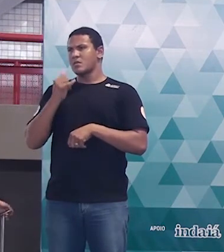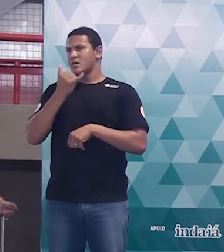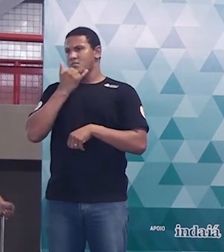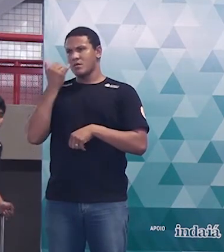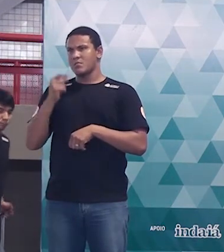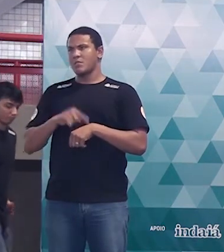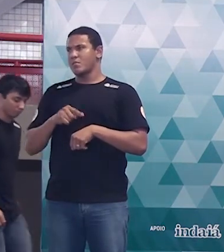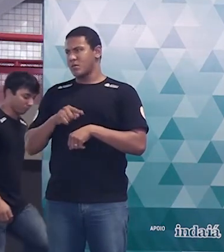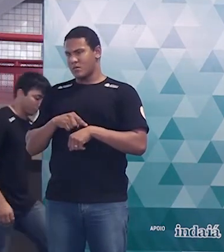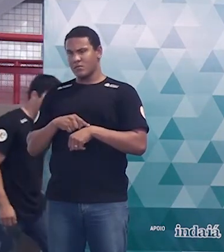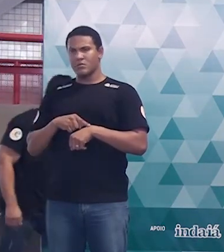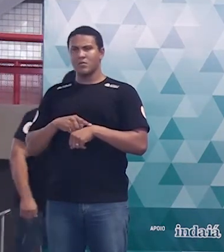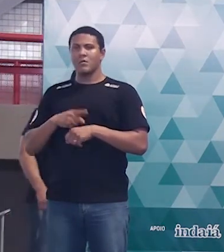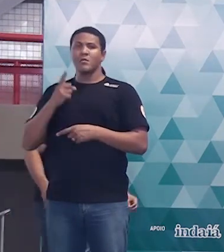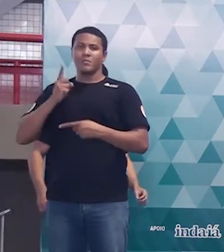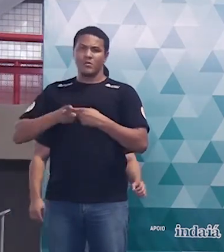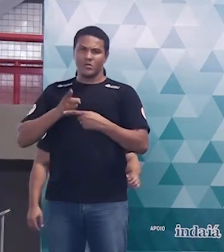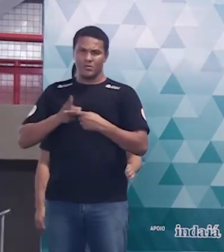circunstância, porque